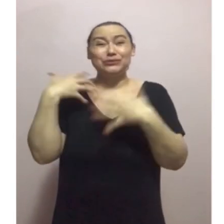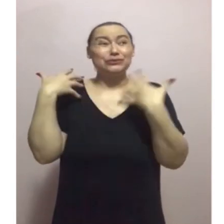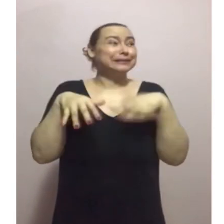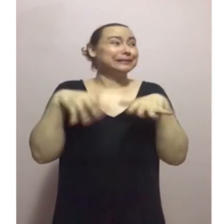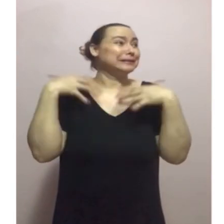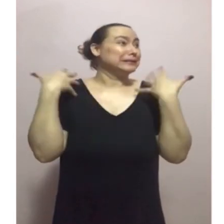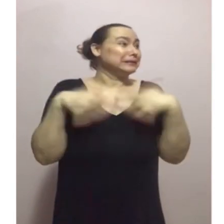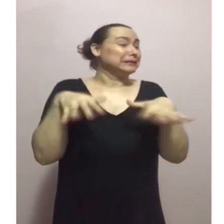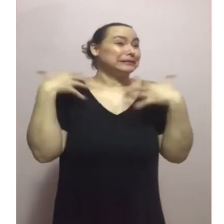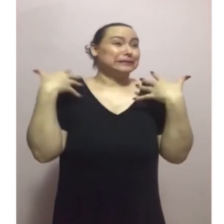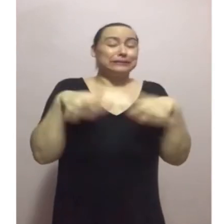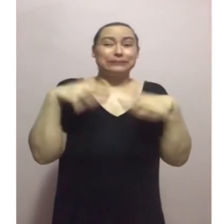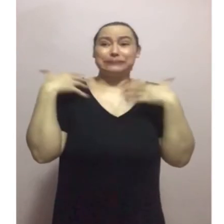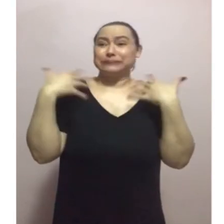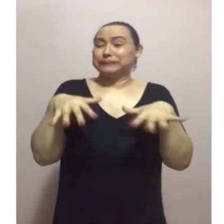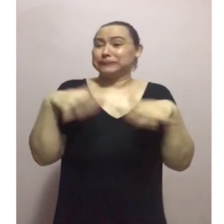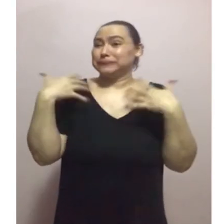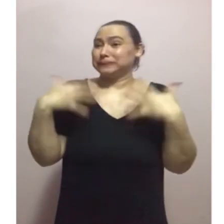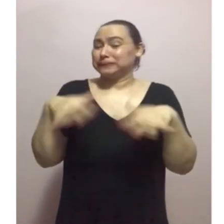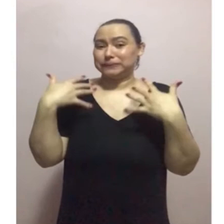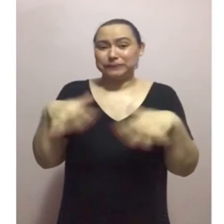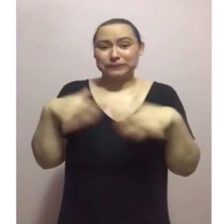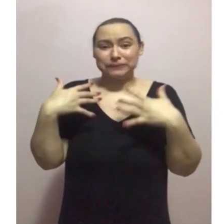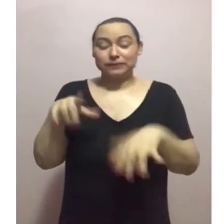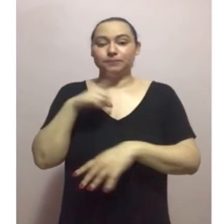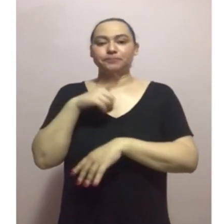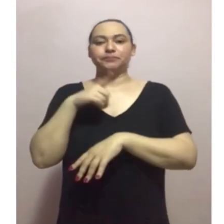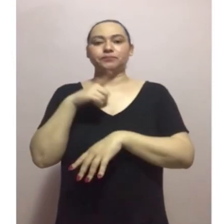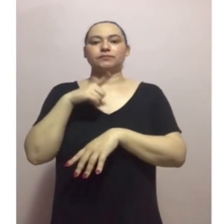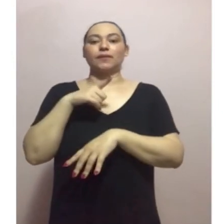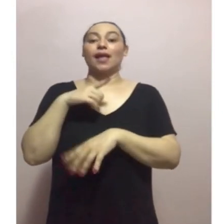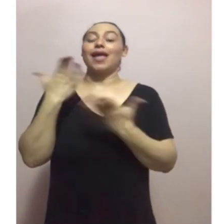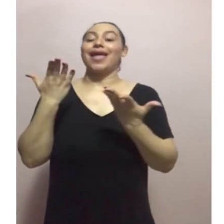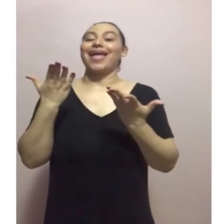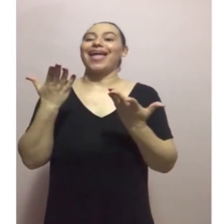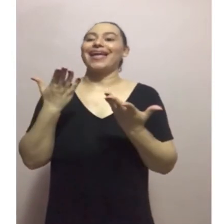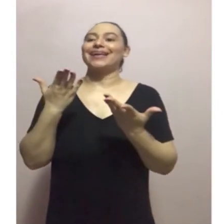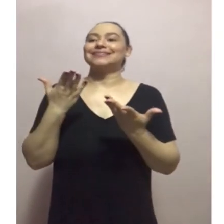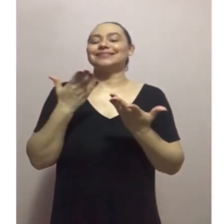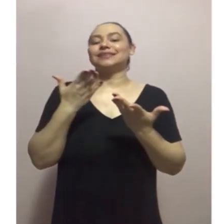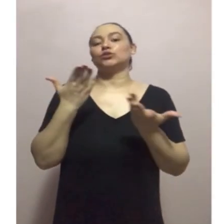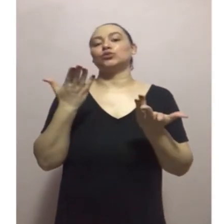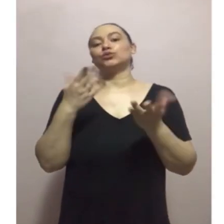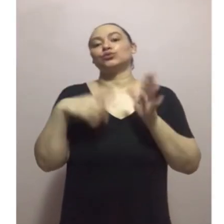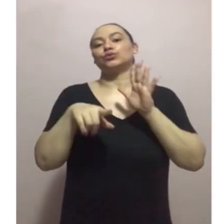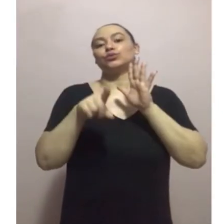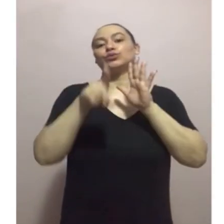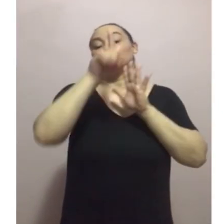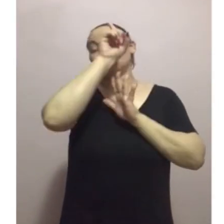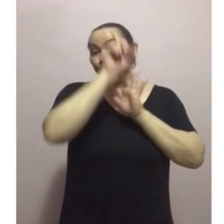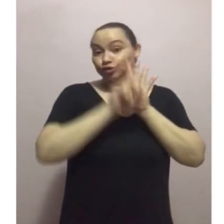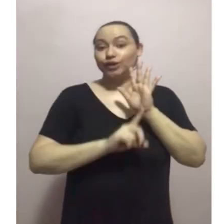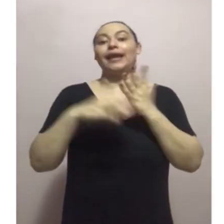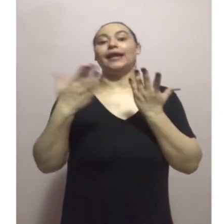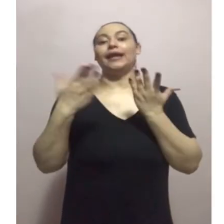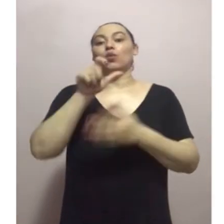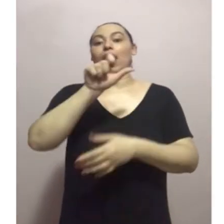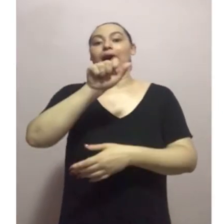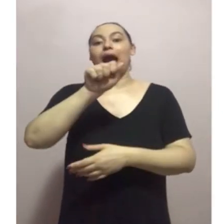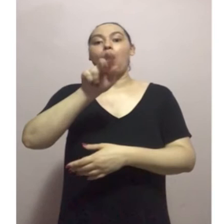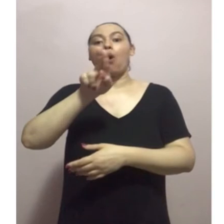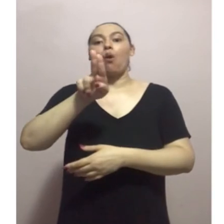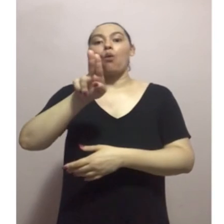foi um desespero, uma gincana. A gente tinha música que não tinha editora. Essa questão do direito autoral é muito angustiante